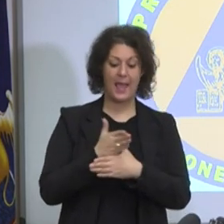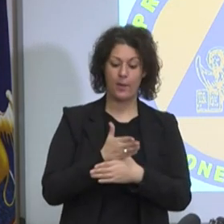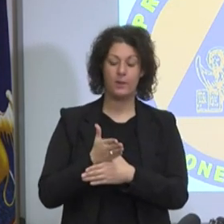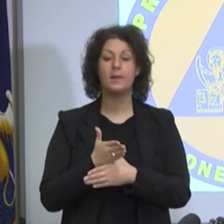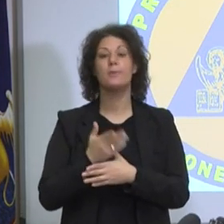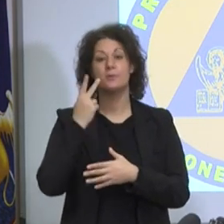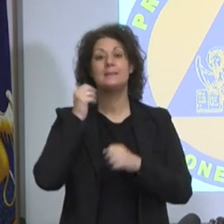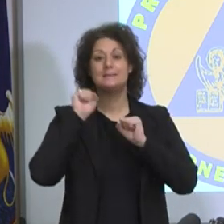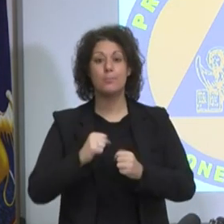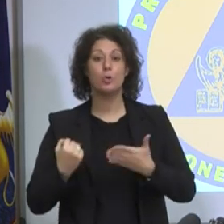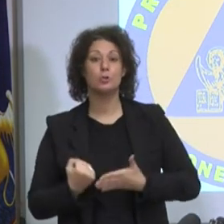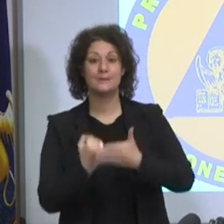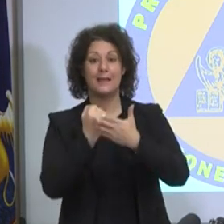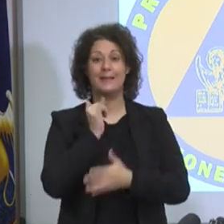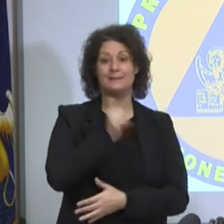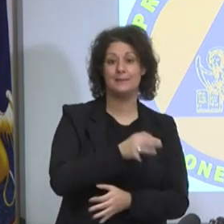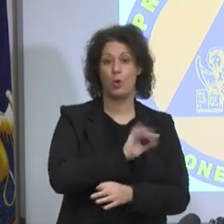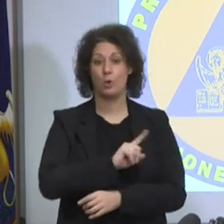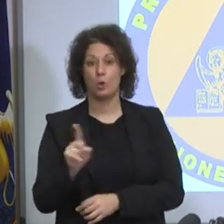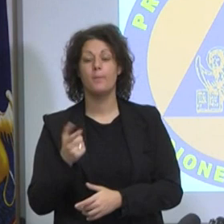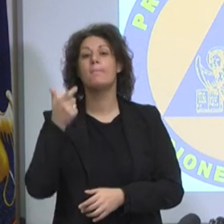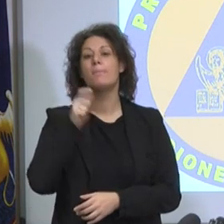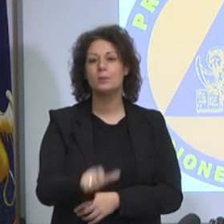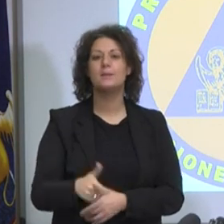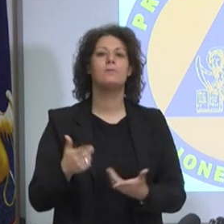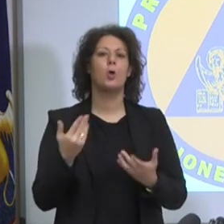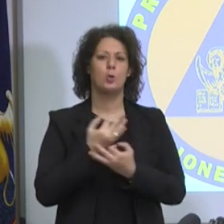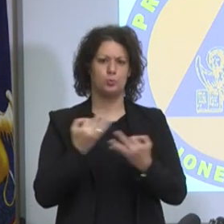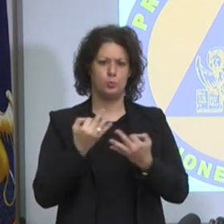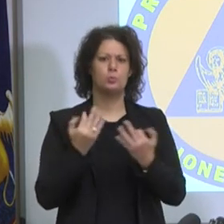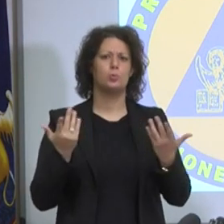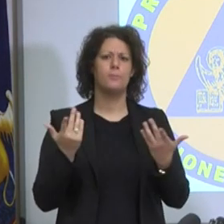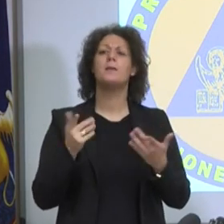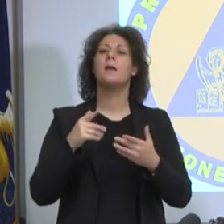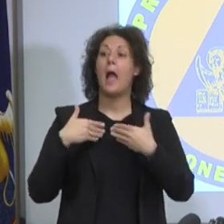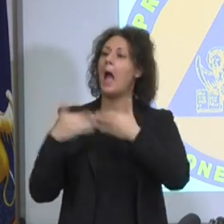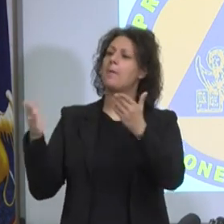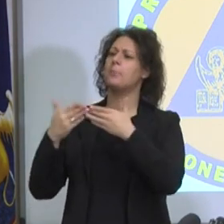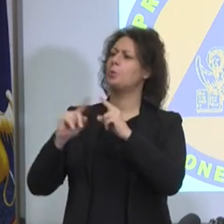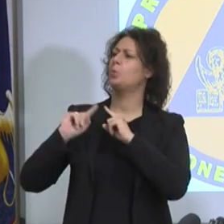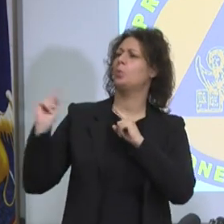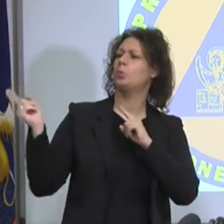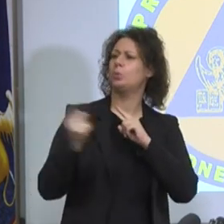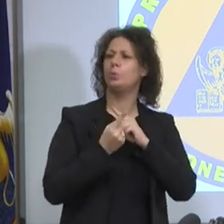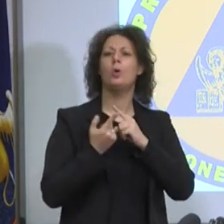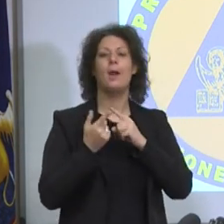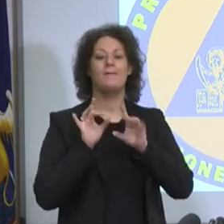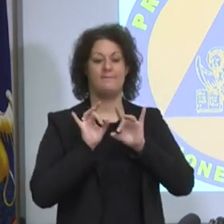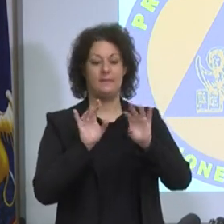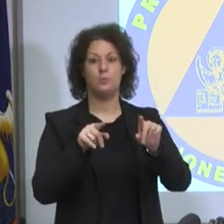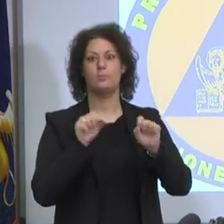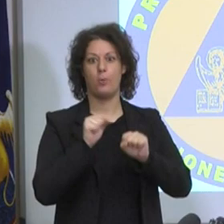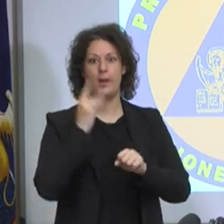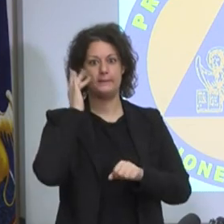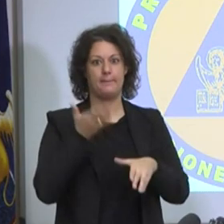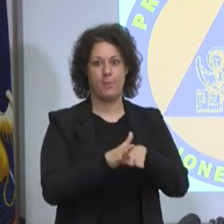sostenibilità, perché non si può morire di virus per tenere tutto aperto, ma non si può morire di fame